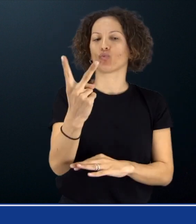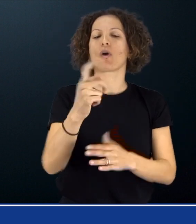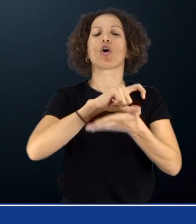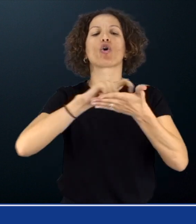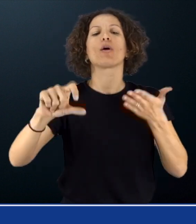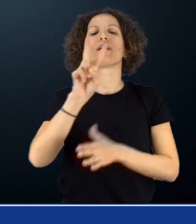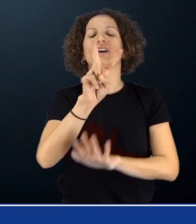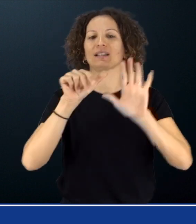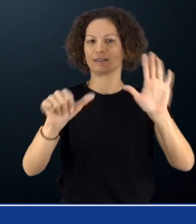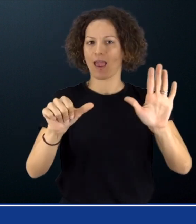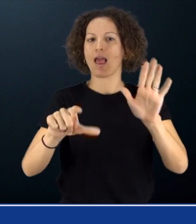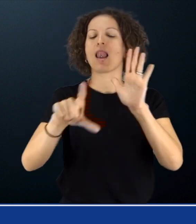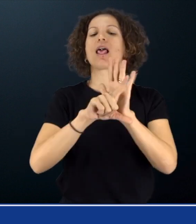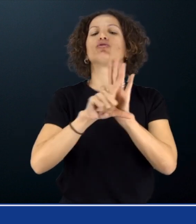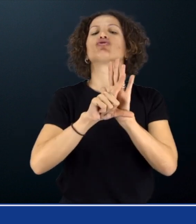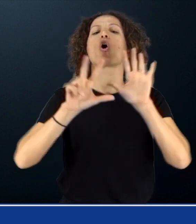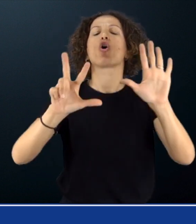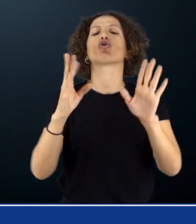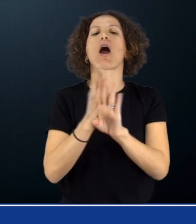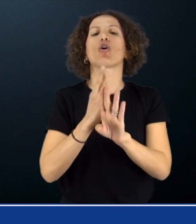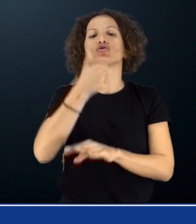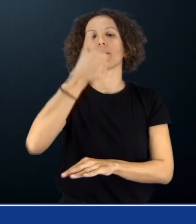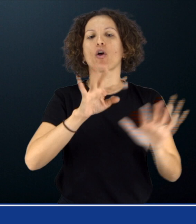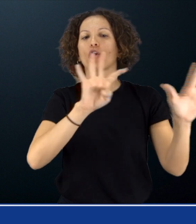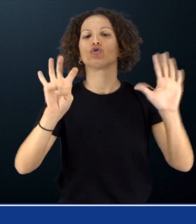8 agosto 1995 numero 335.